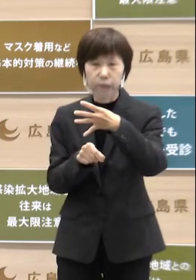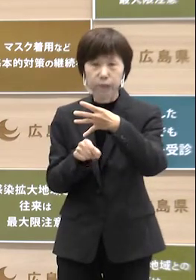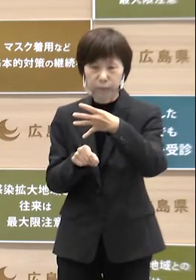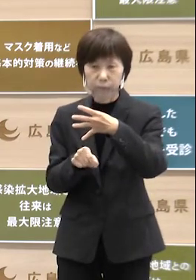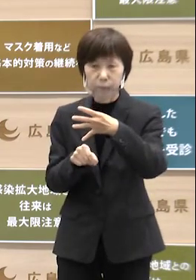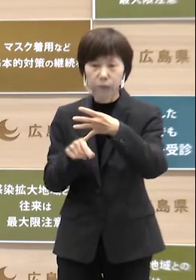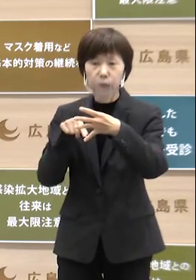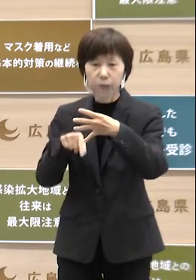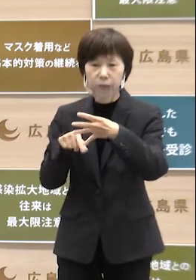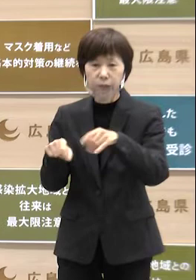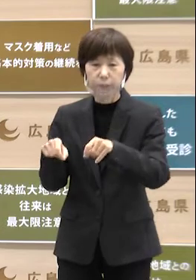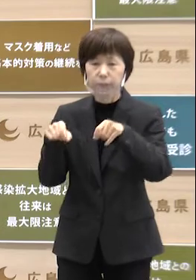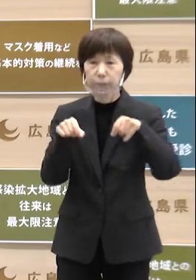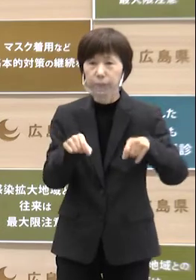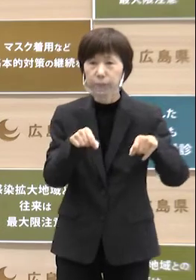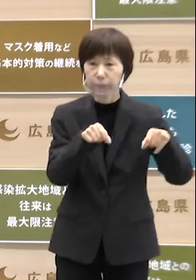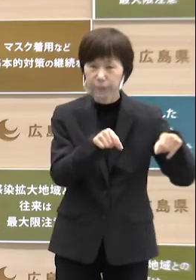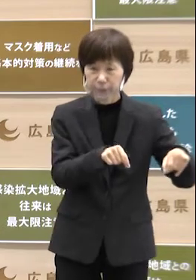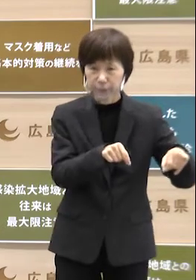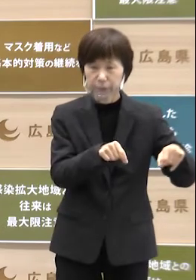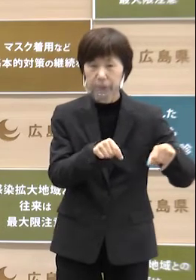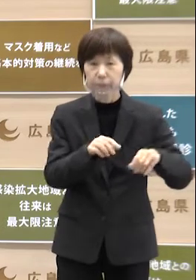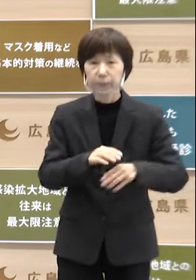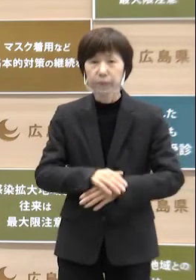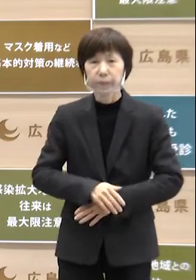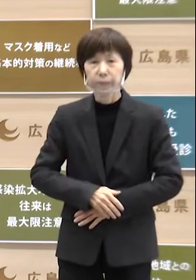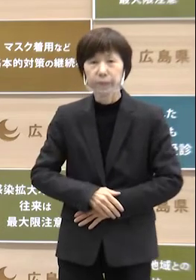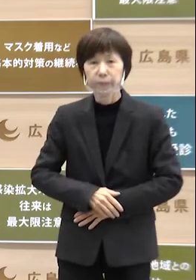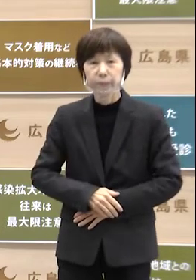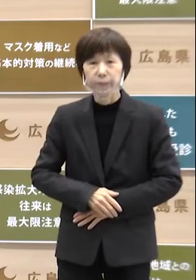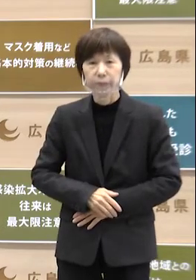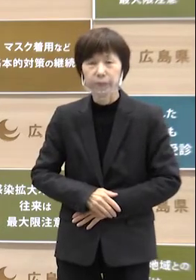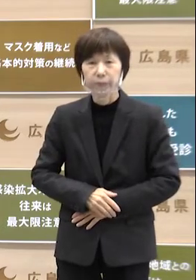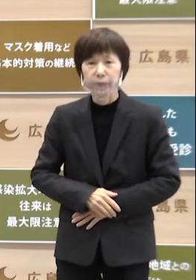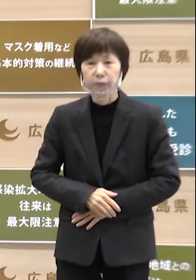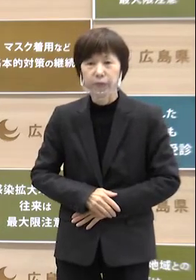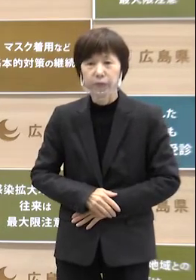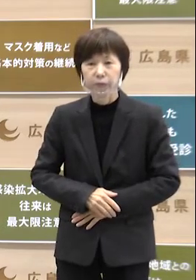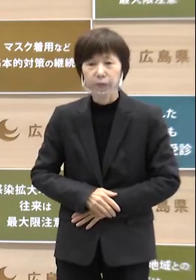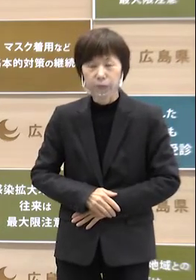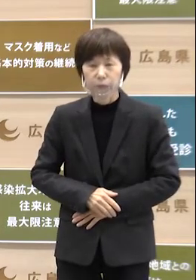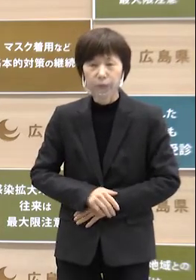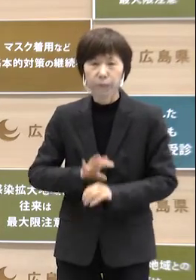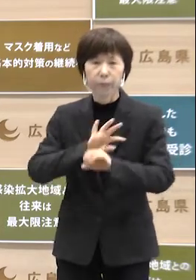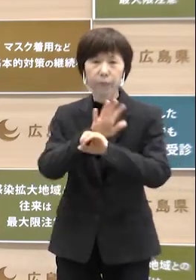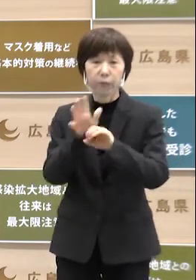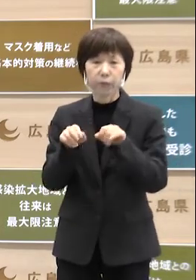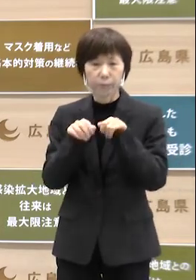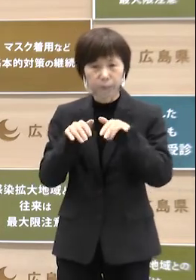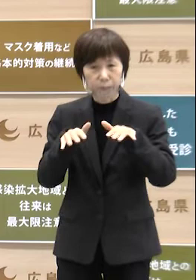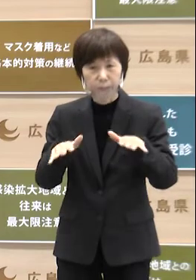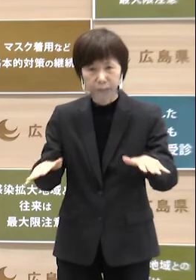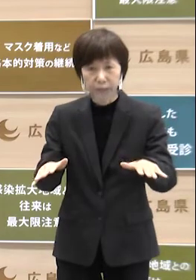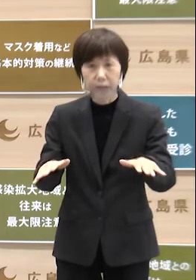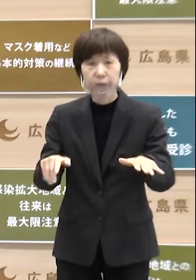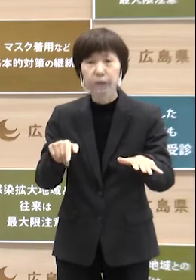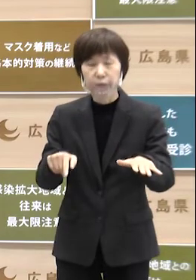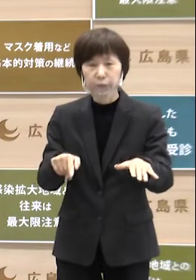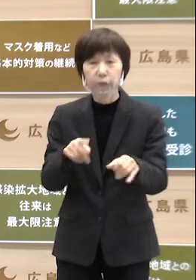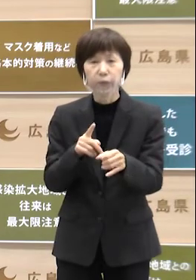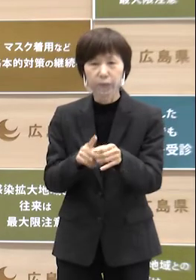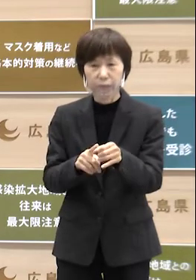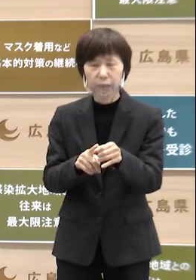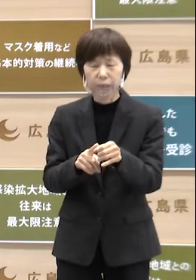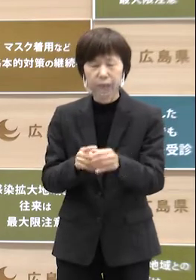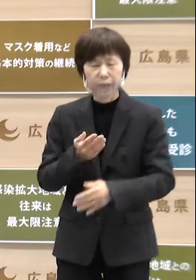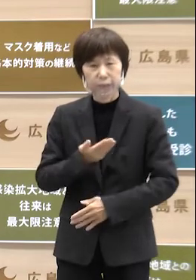2年間にわたって延期されているわけですけれども、これは新型コロナの感染拡大というのもあって、や